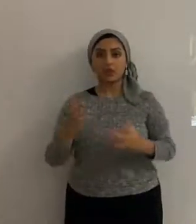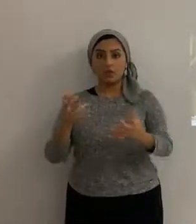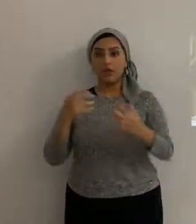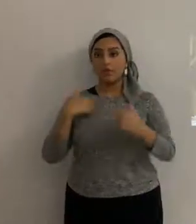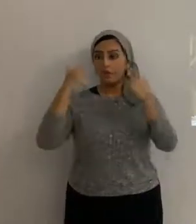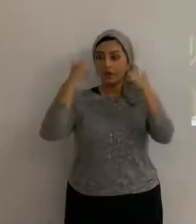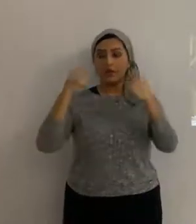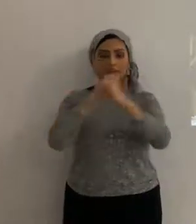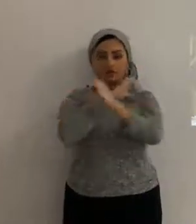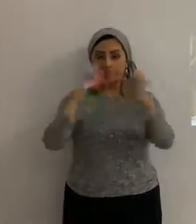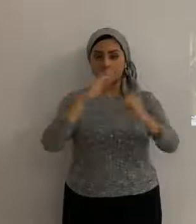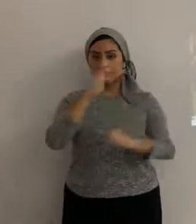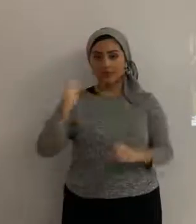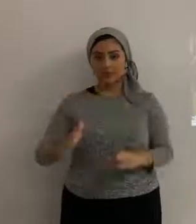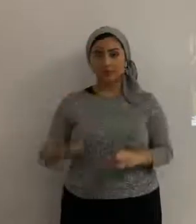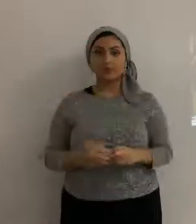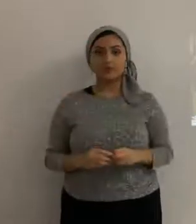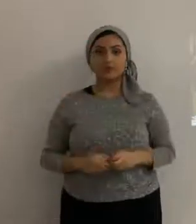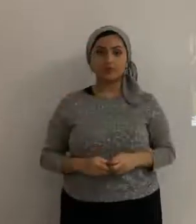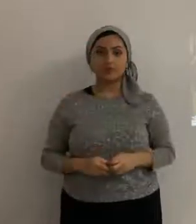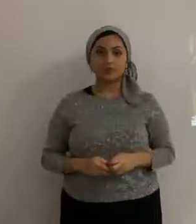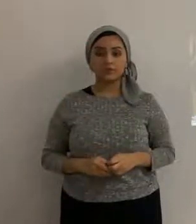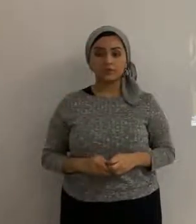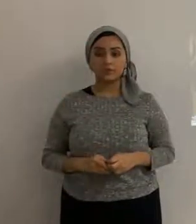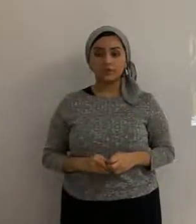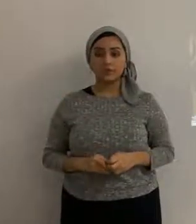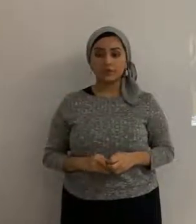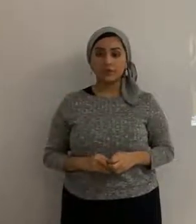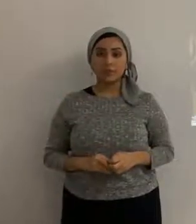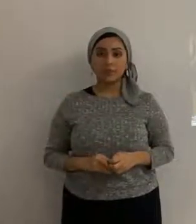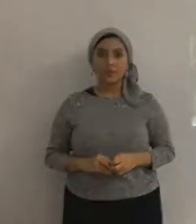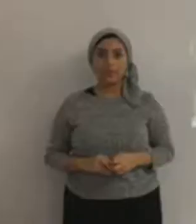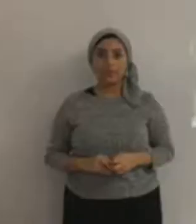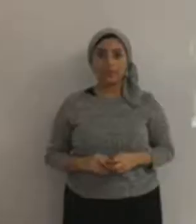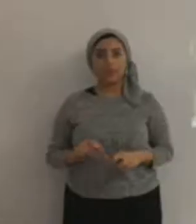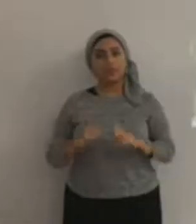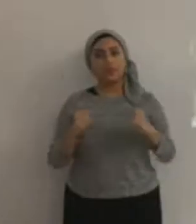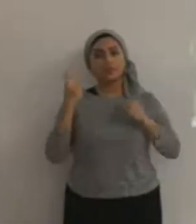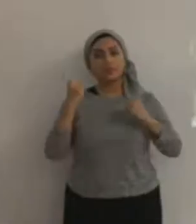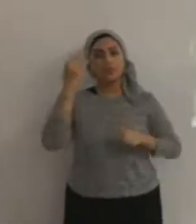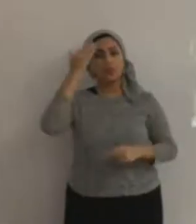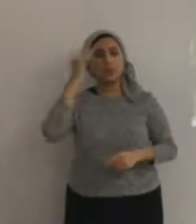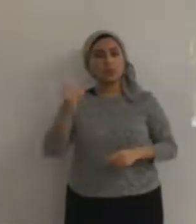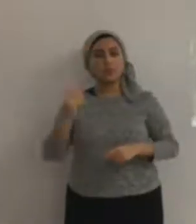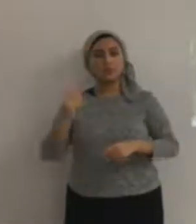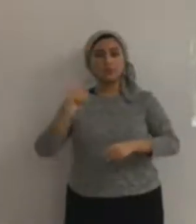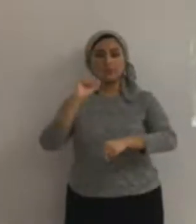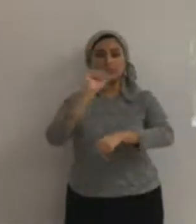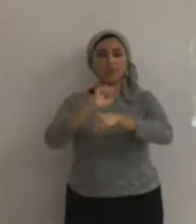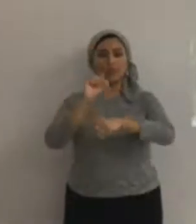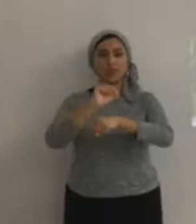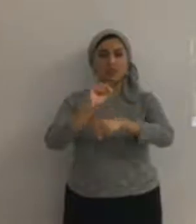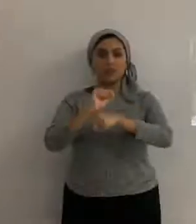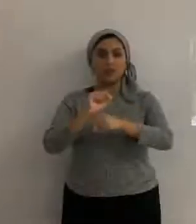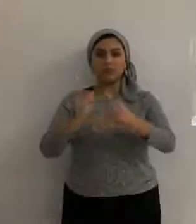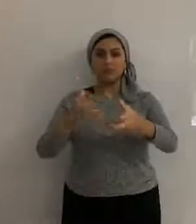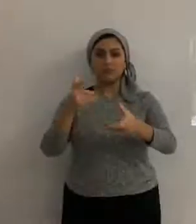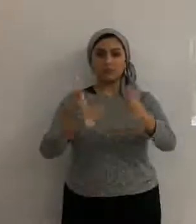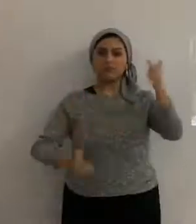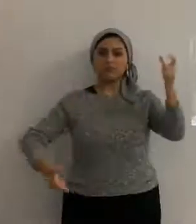Ahora, la cuestión es esta. ¿Por qué se hizo ese trabajo tan sofisticado en ese